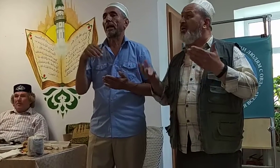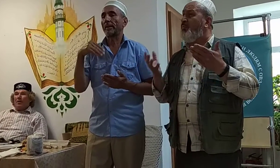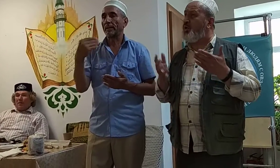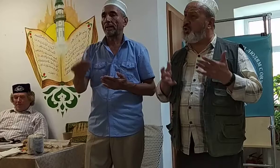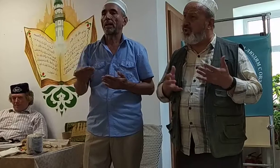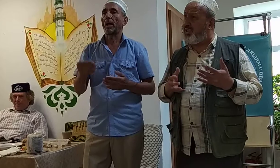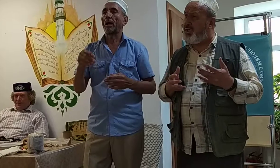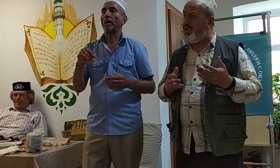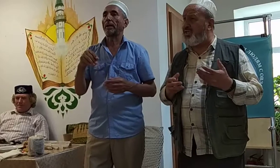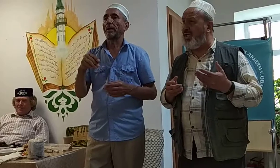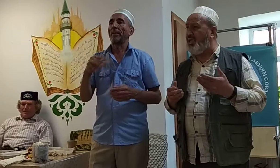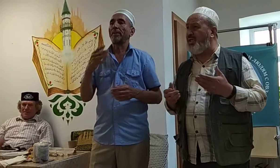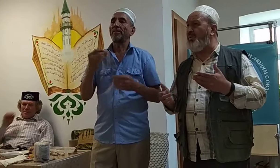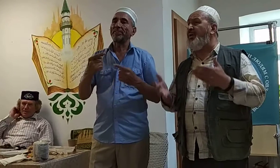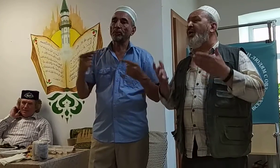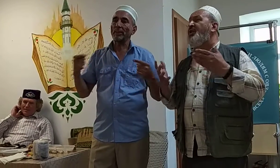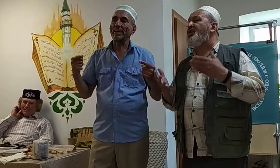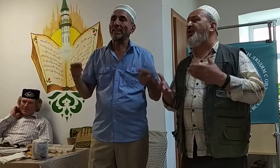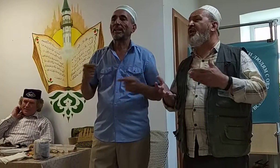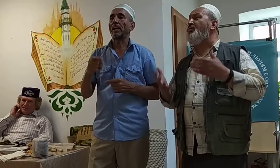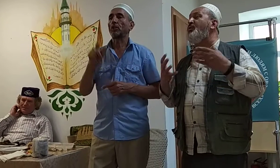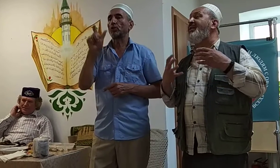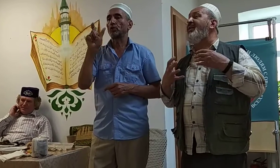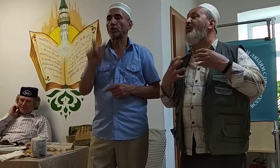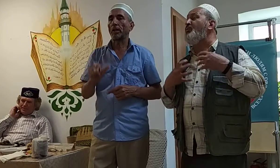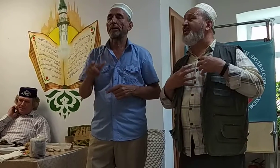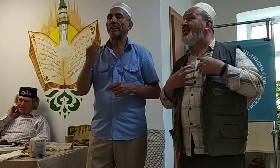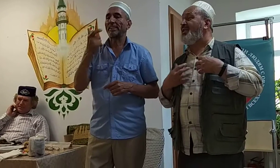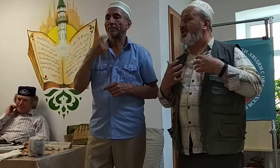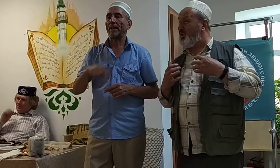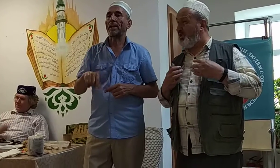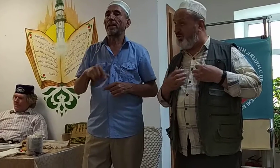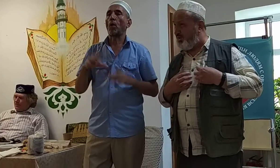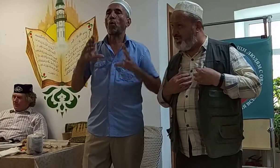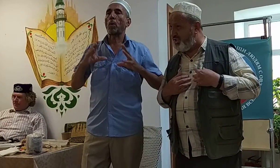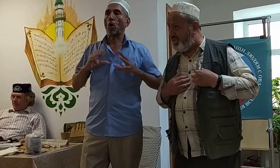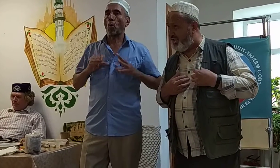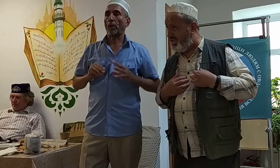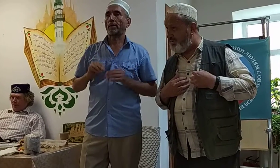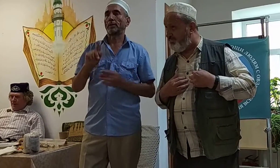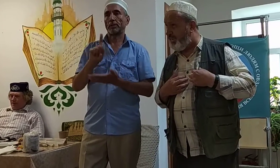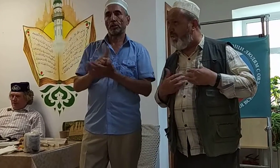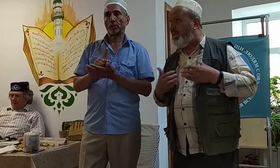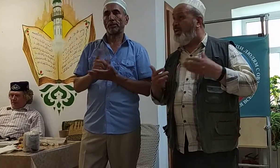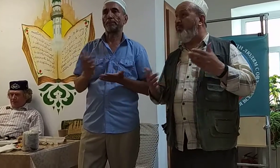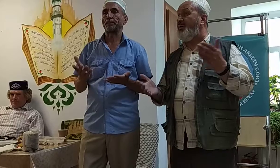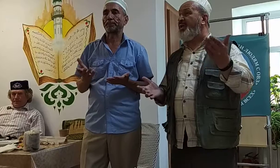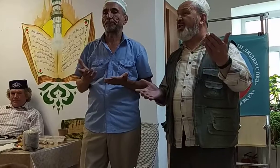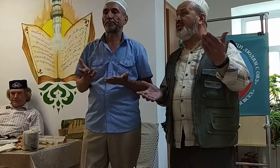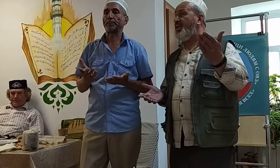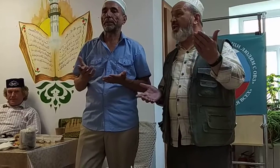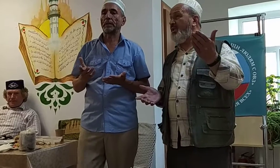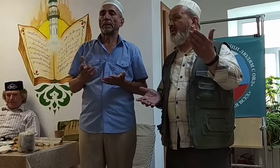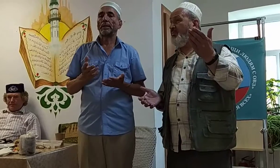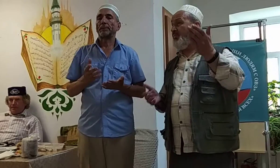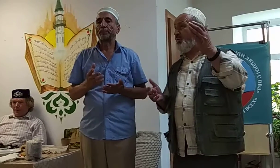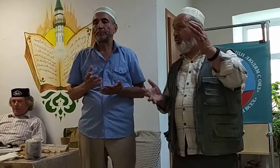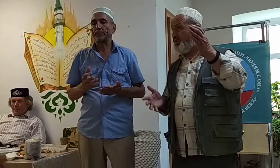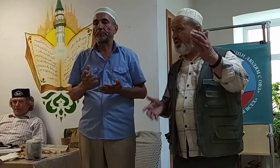eder. Baş hatırın eserine eder. Kişinin üzerine üzerine tanıştığı bir